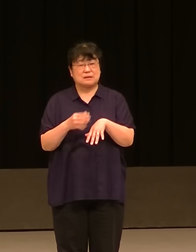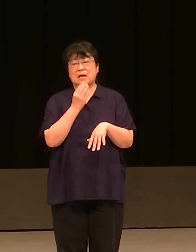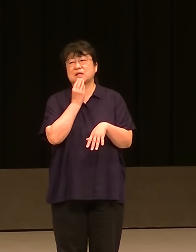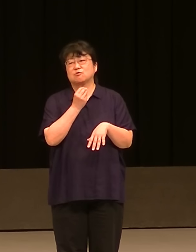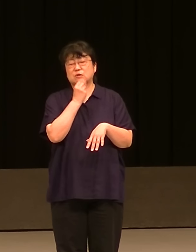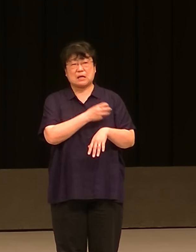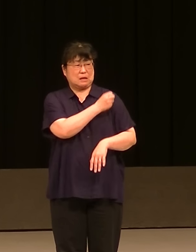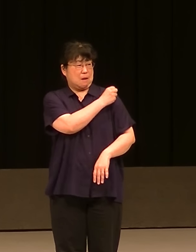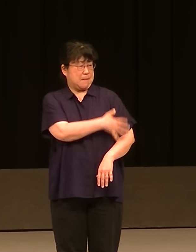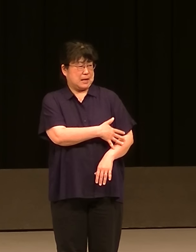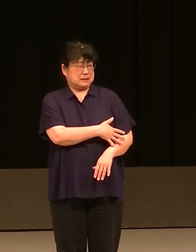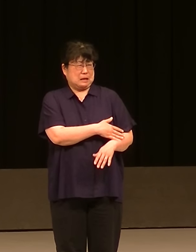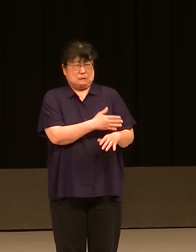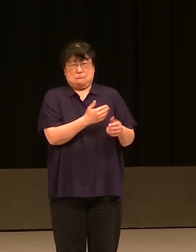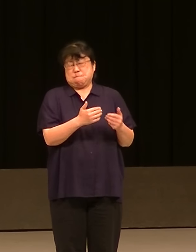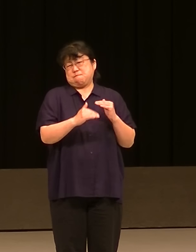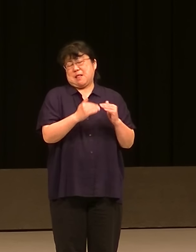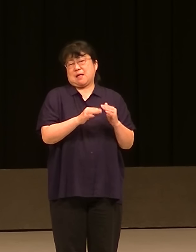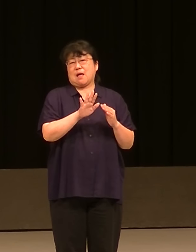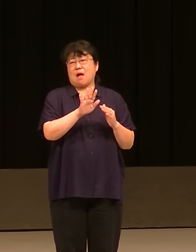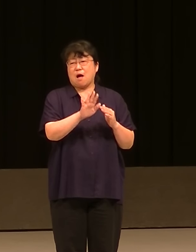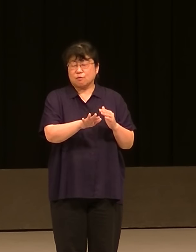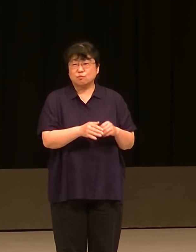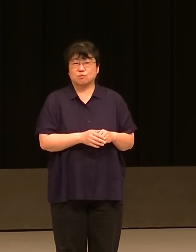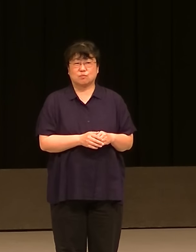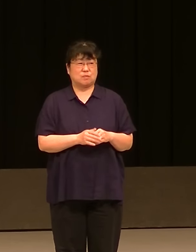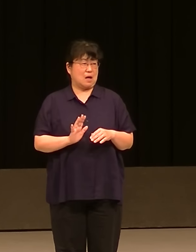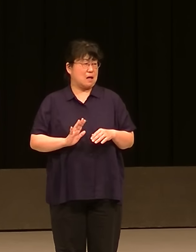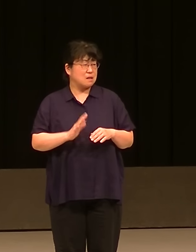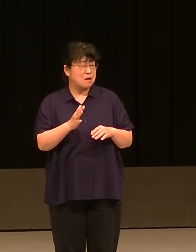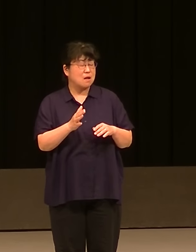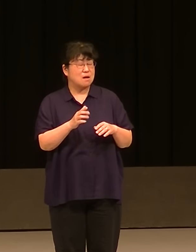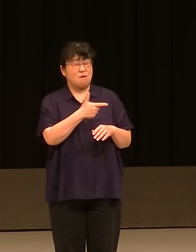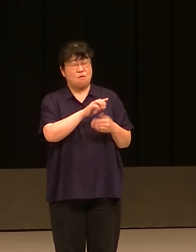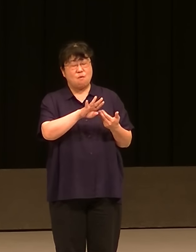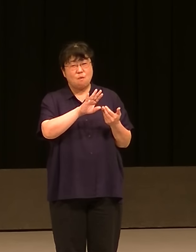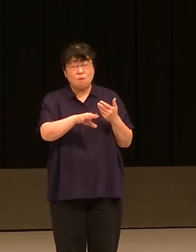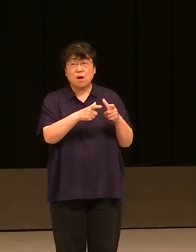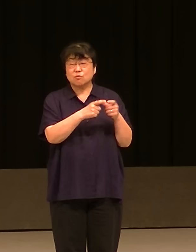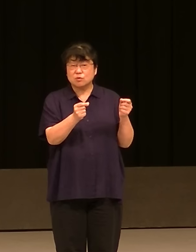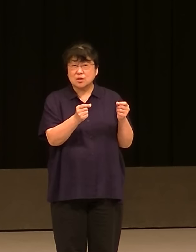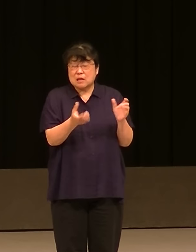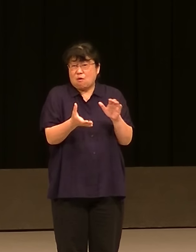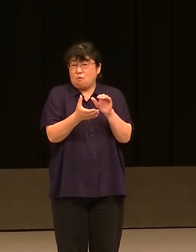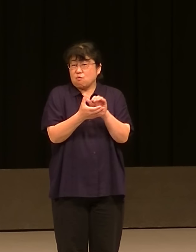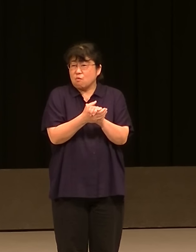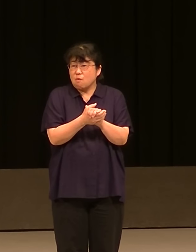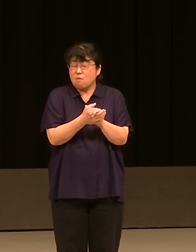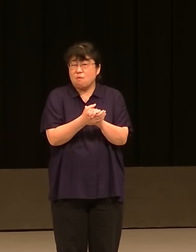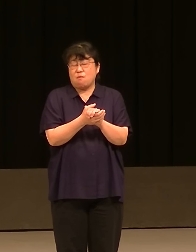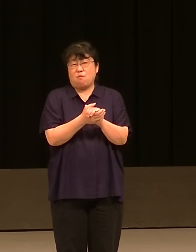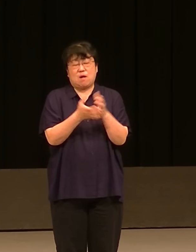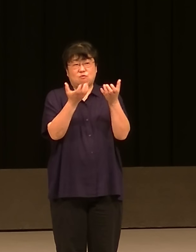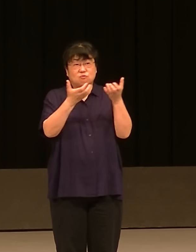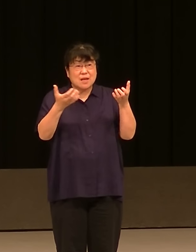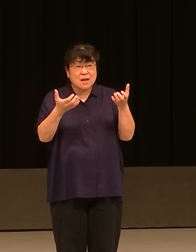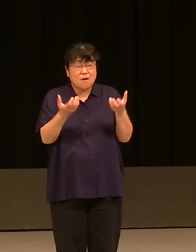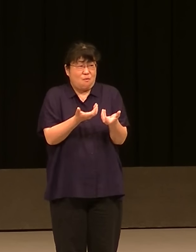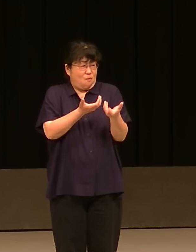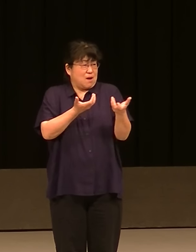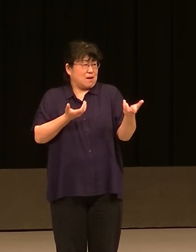ナの対立がありということで、なかなかその諸国民との共和の成果の確保